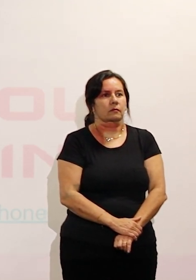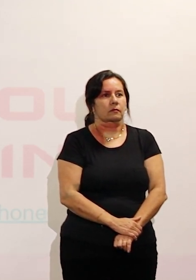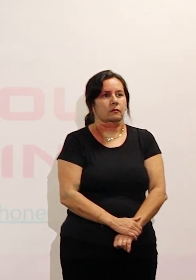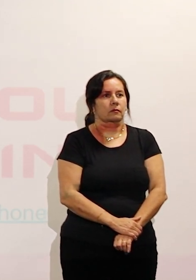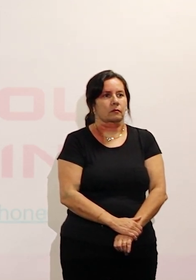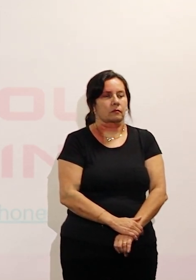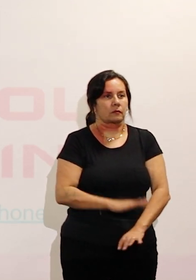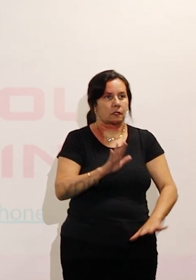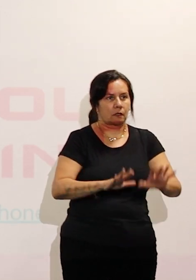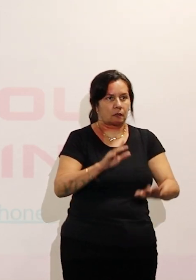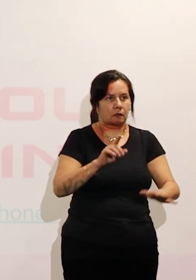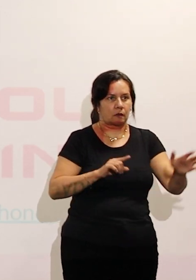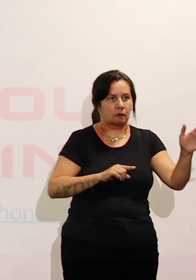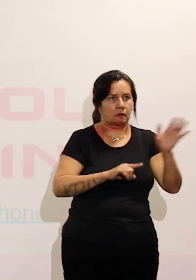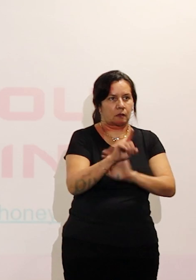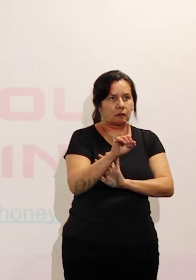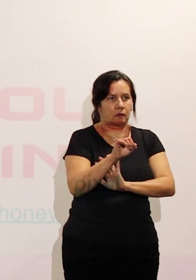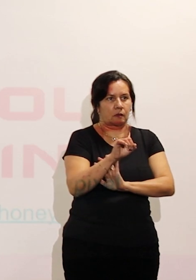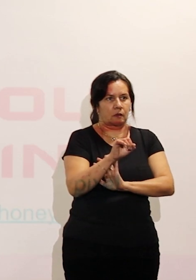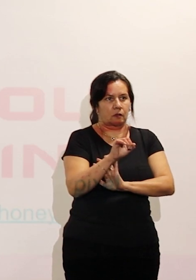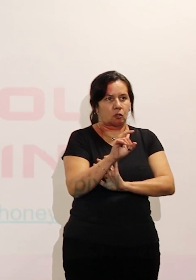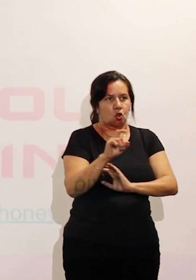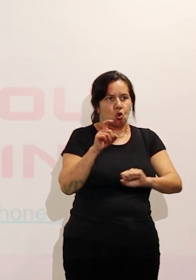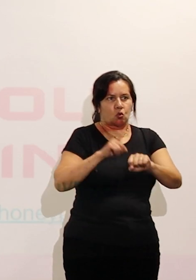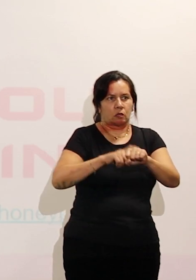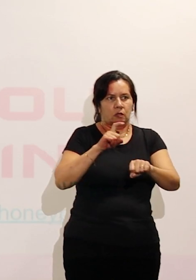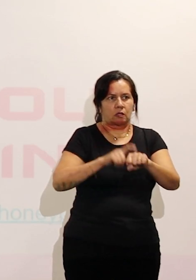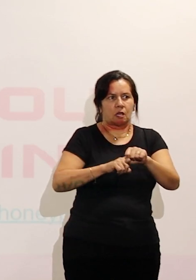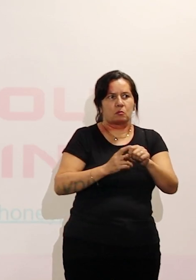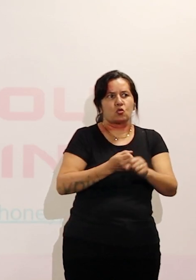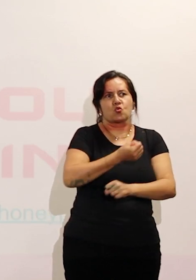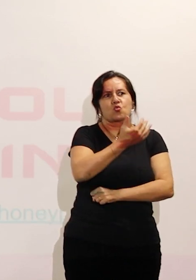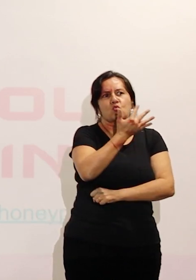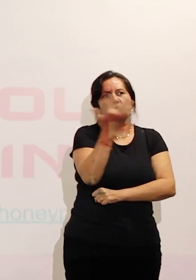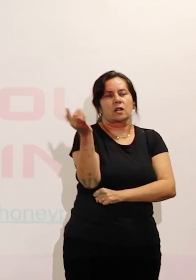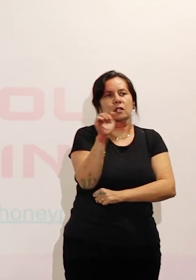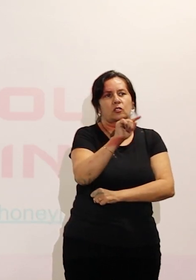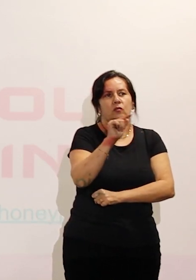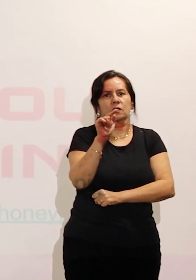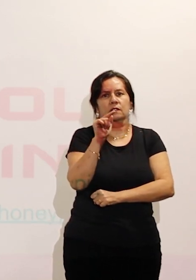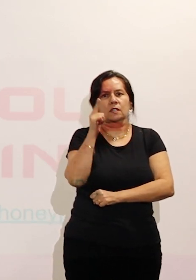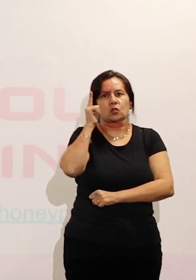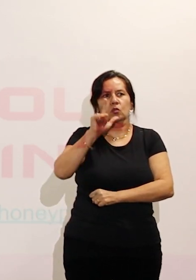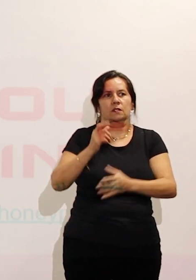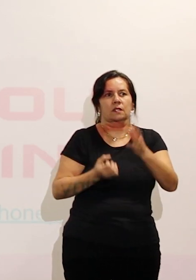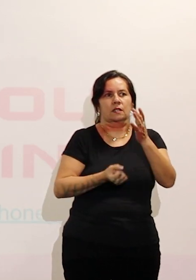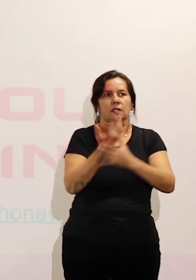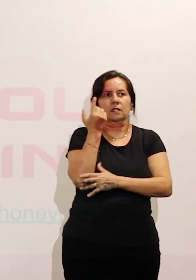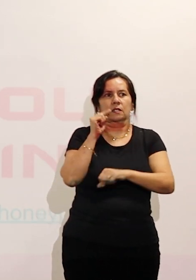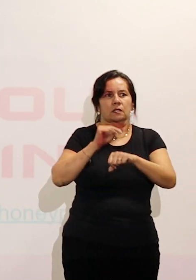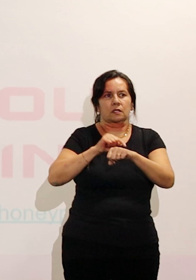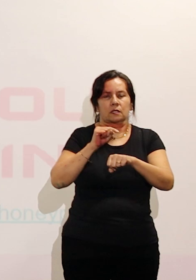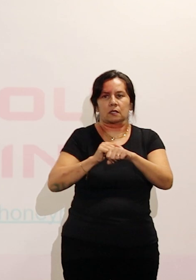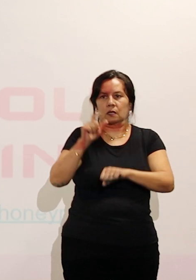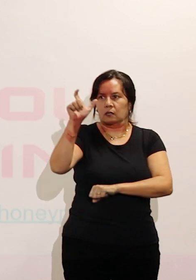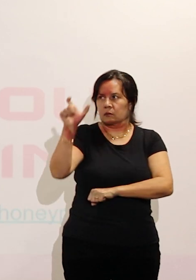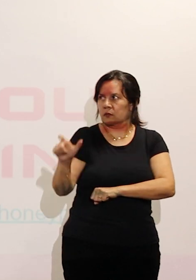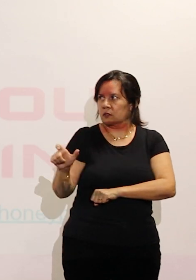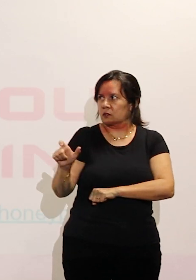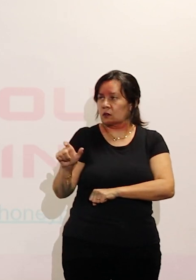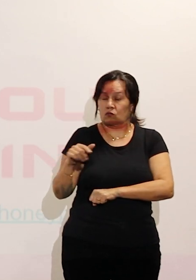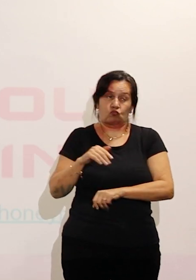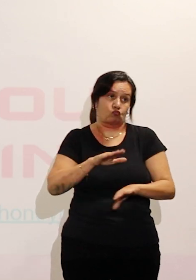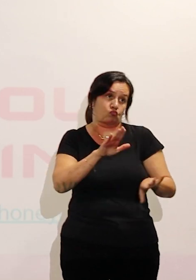Mais ou menos quanto que é o tempo de prazo que vocês têm para criar personagens? Vai depender muito da proposta